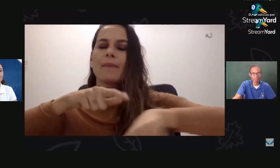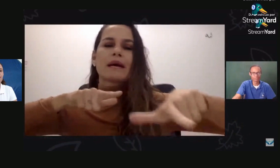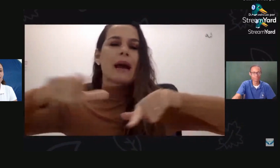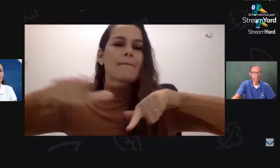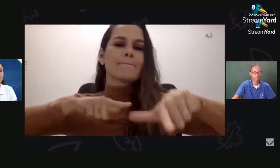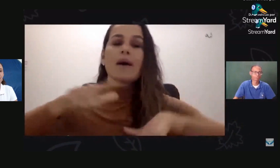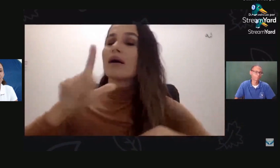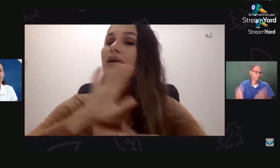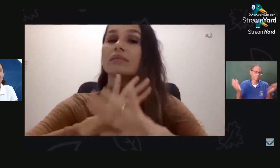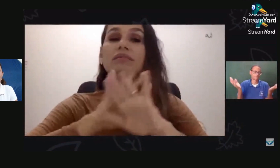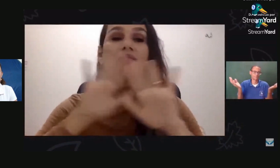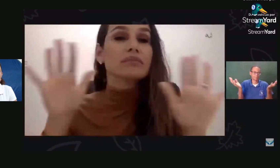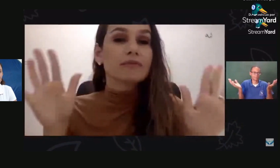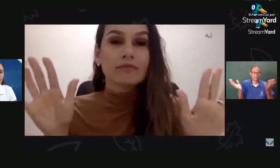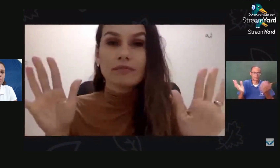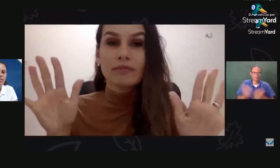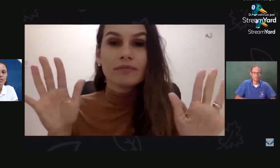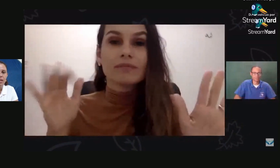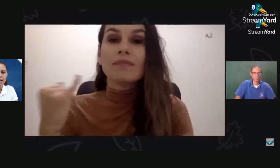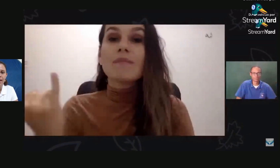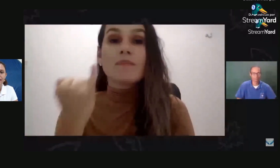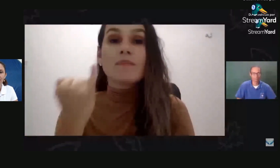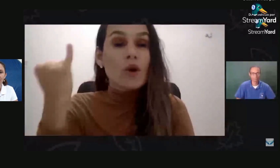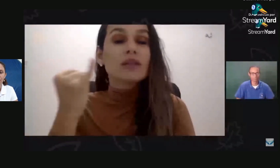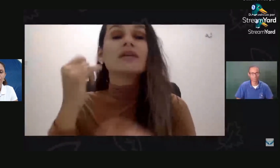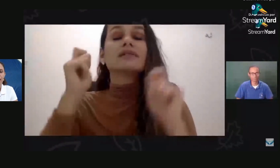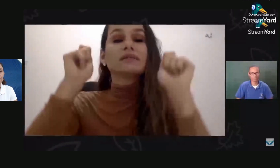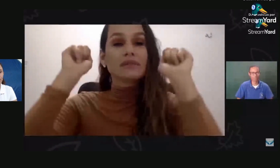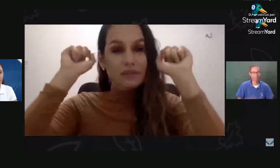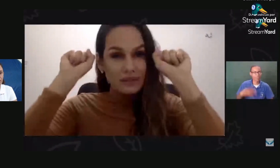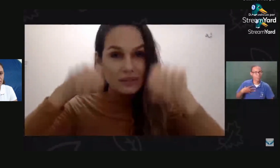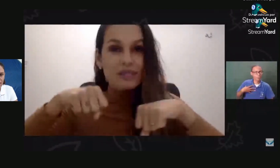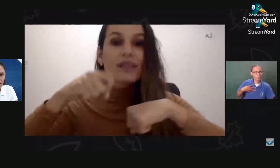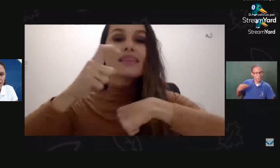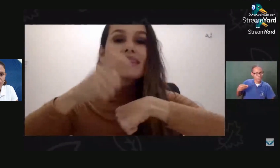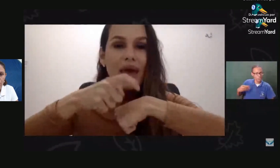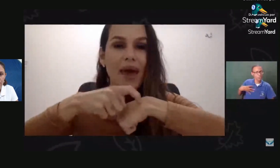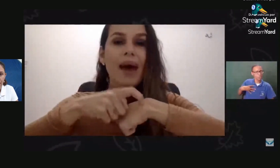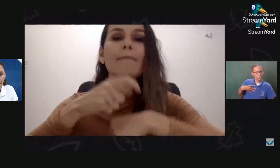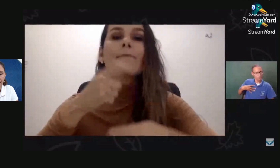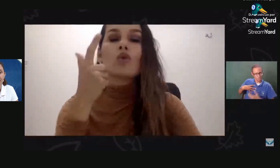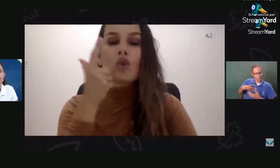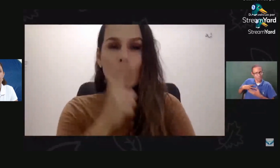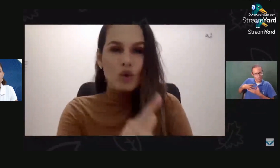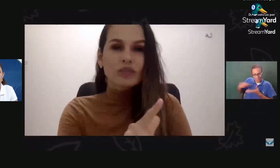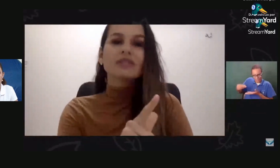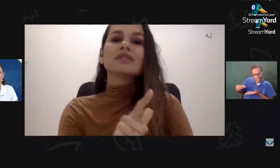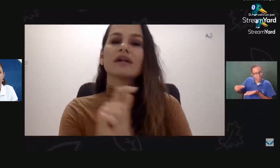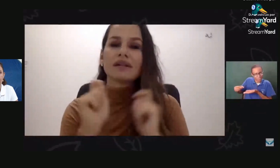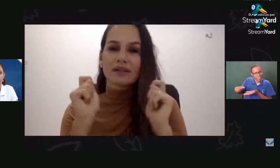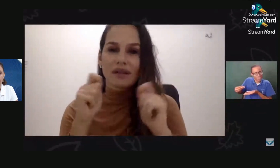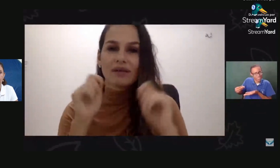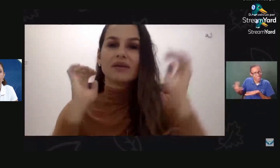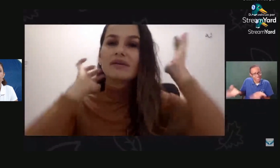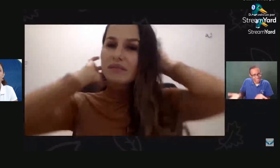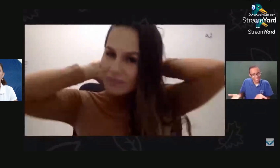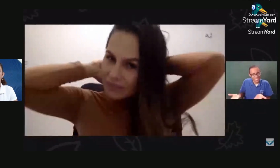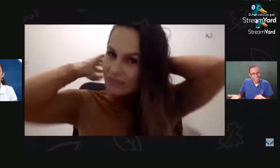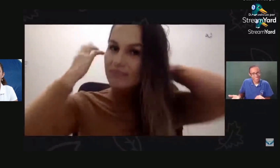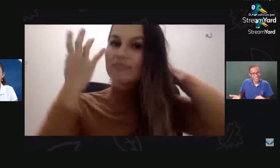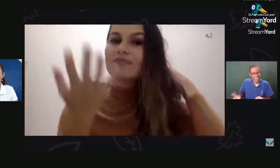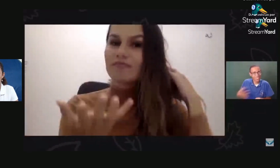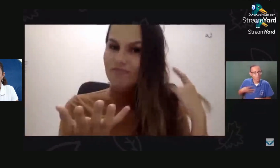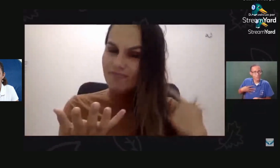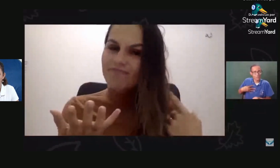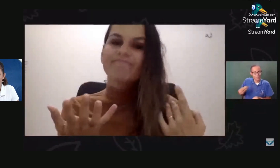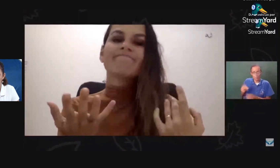sinais, né? Ah, não tenho tempo, preciso trabalhar. Não, é importante sim, todo mundo é capaz, é possível ter tempo.